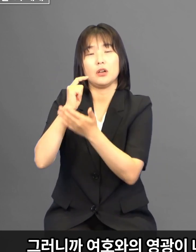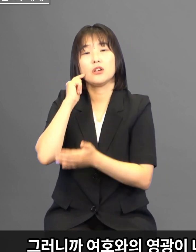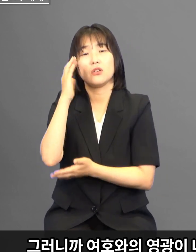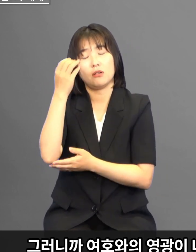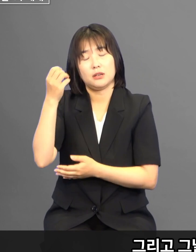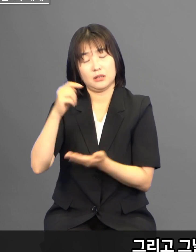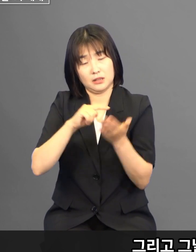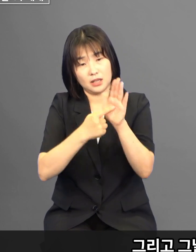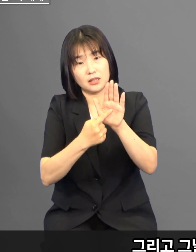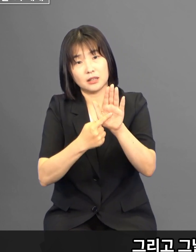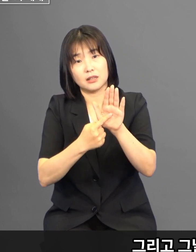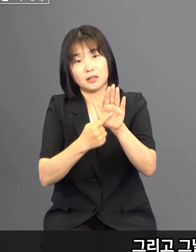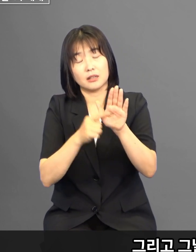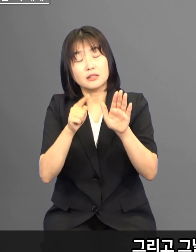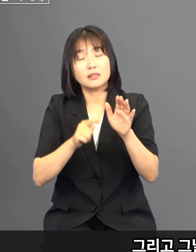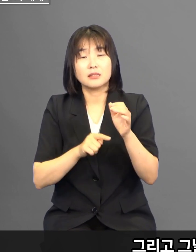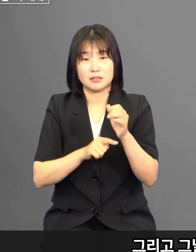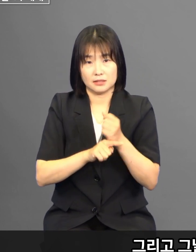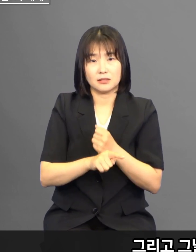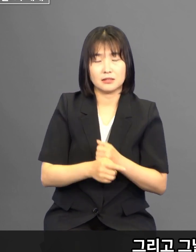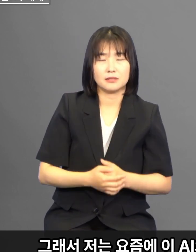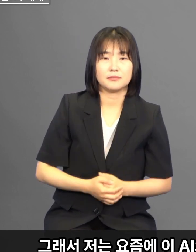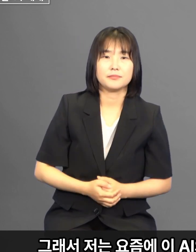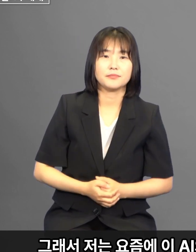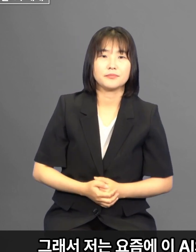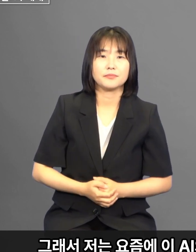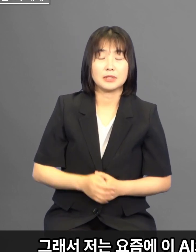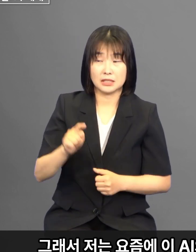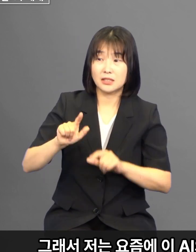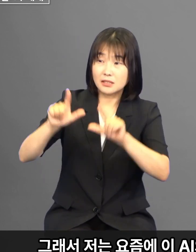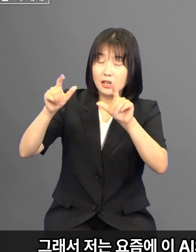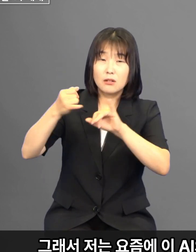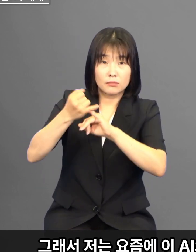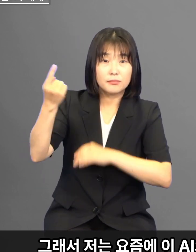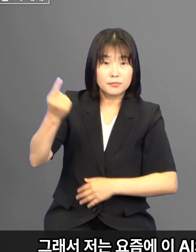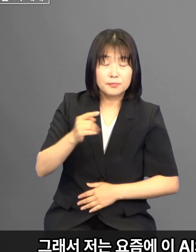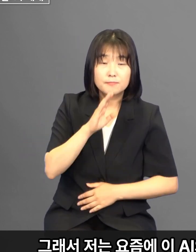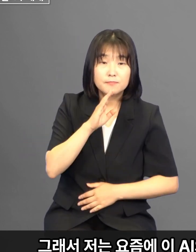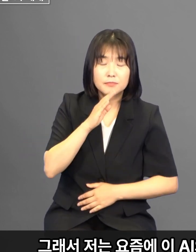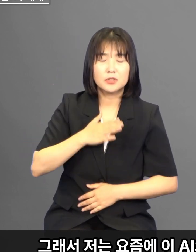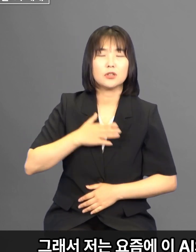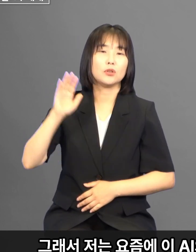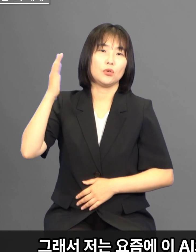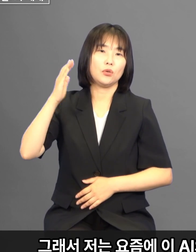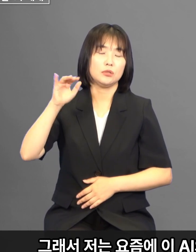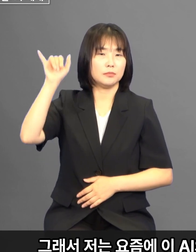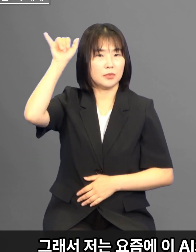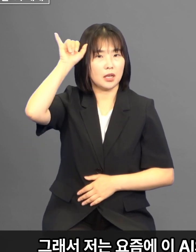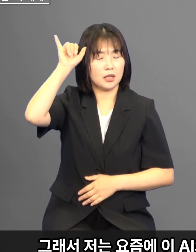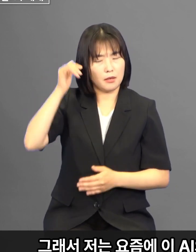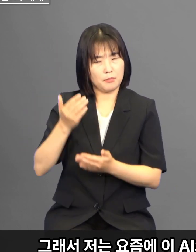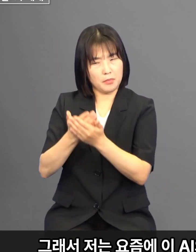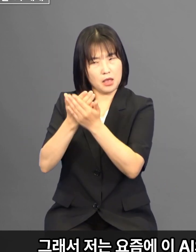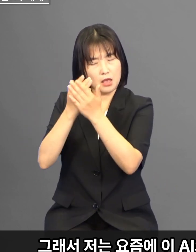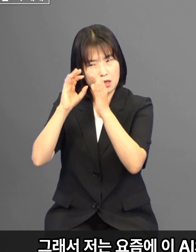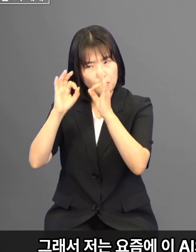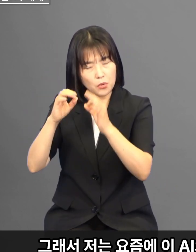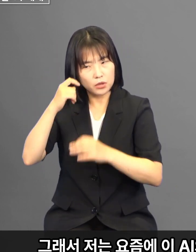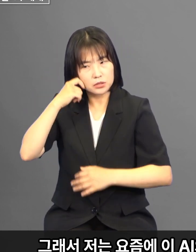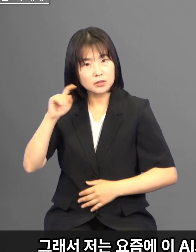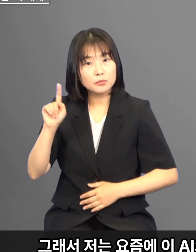하고 있어요. 그리고 그날이 반드시 올 겁니다. 그래서 저는 요즘에 이 AI의 발전을 보면서 느끼는 것이